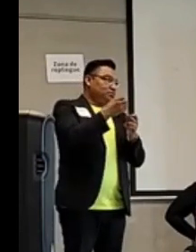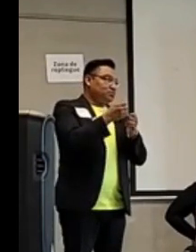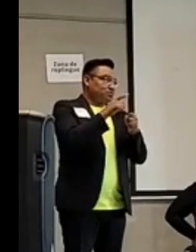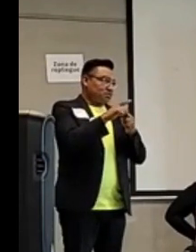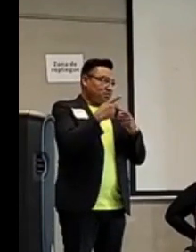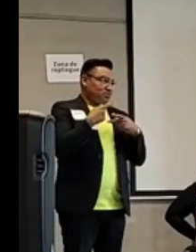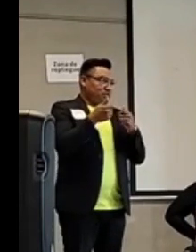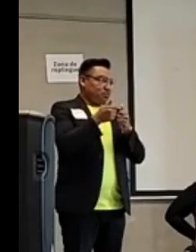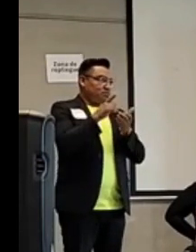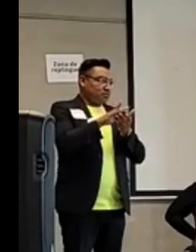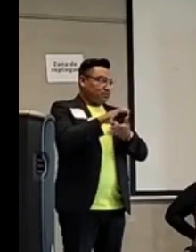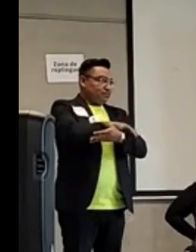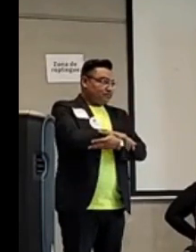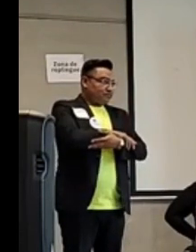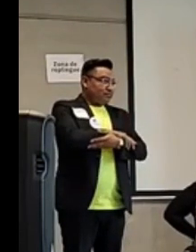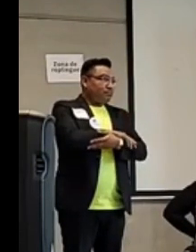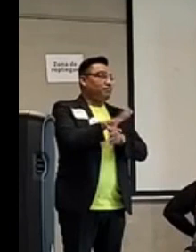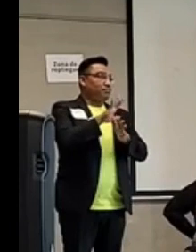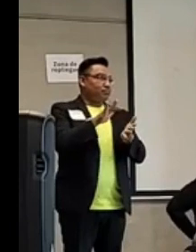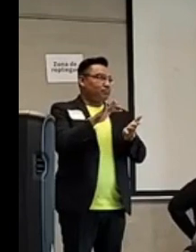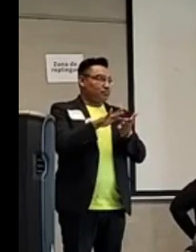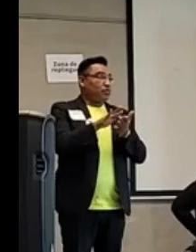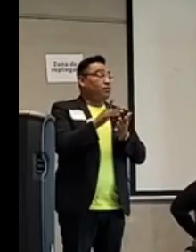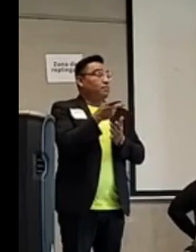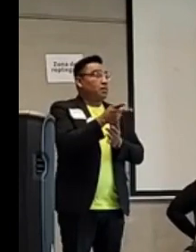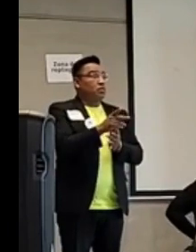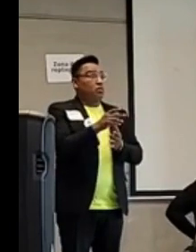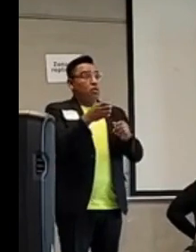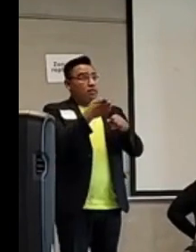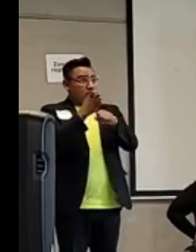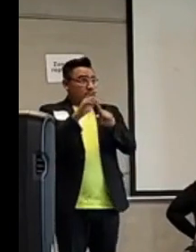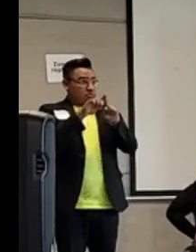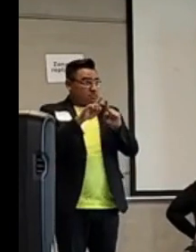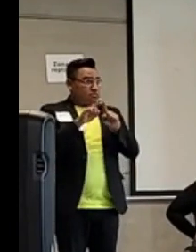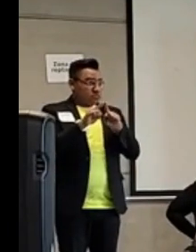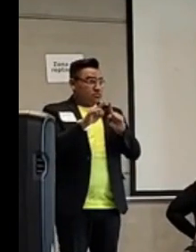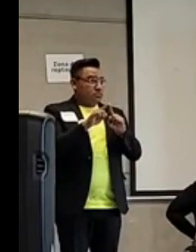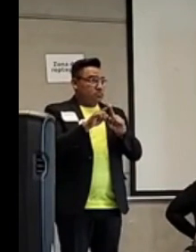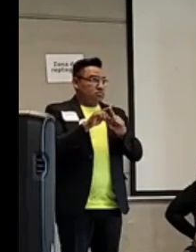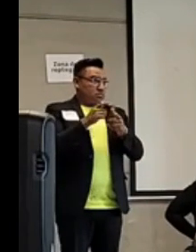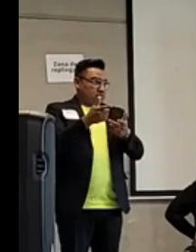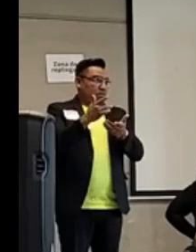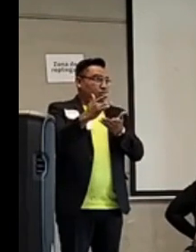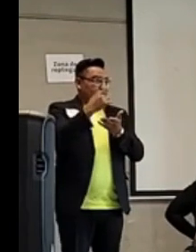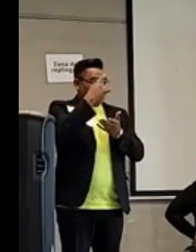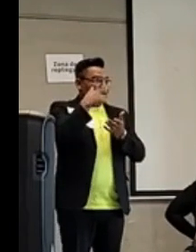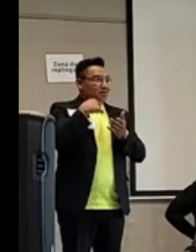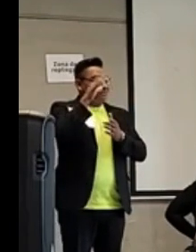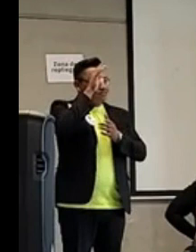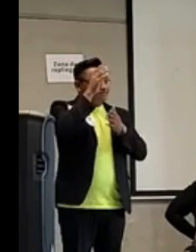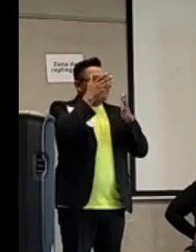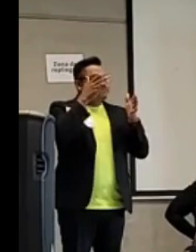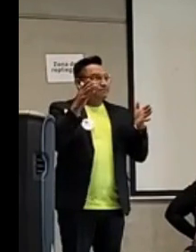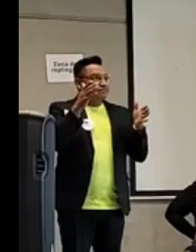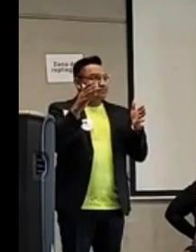o en otros estados nos han solicitado esta capacitación de toma de conciencia de quién es una persona